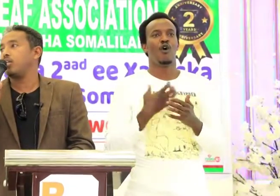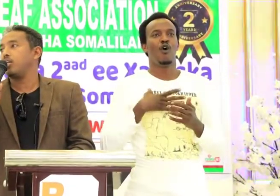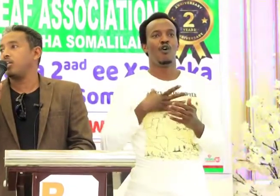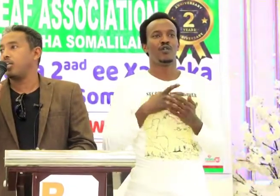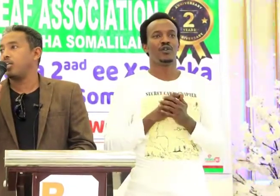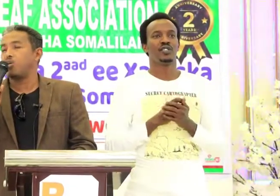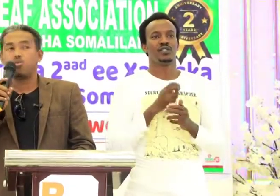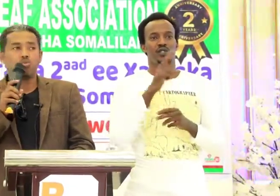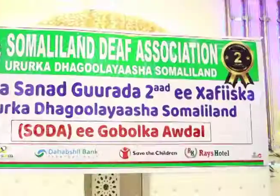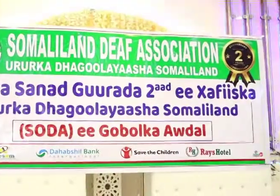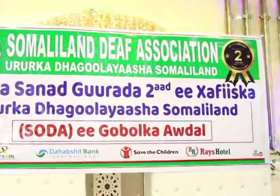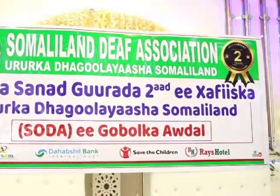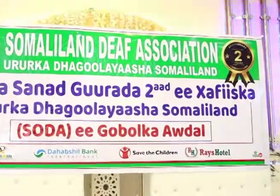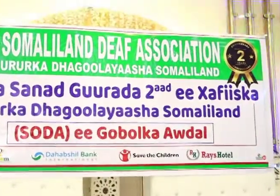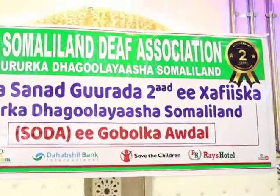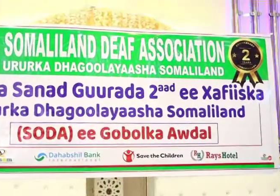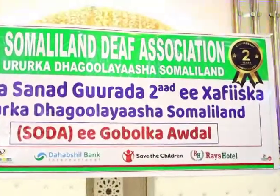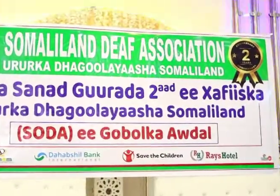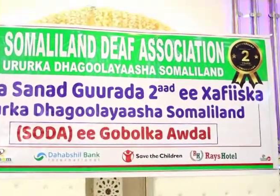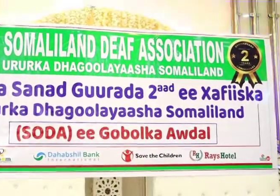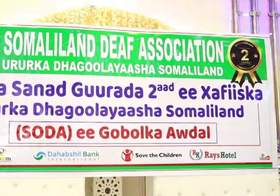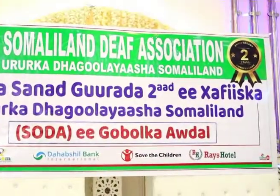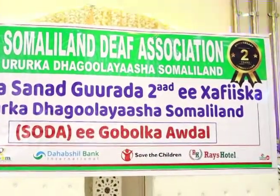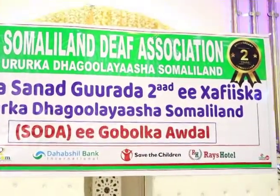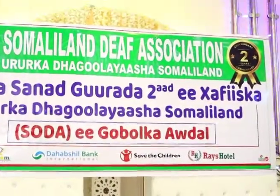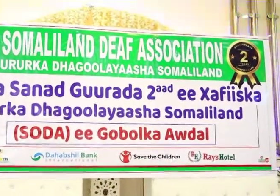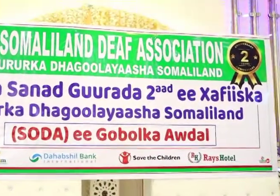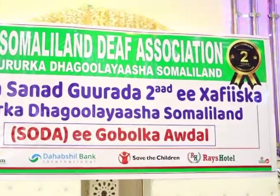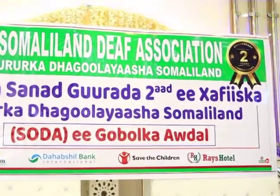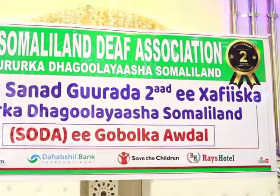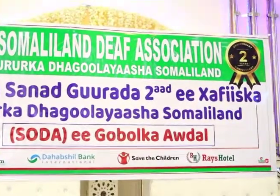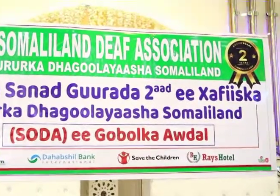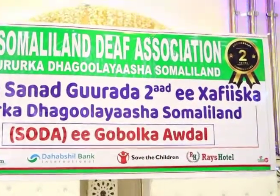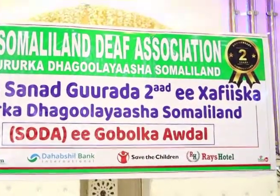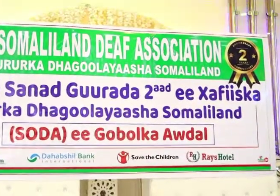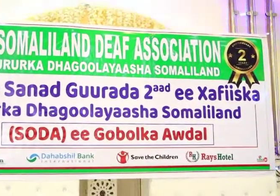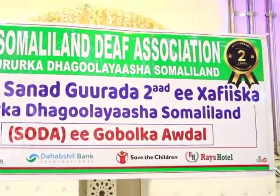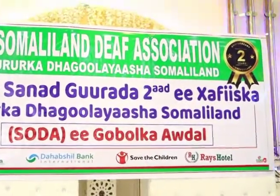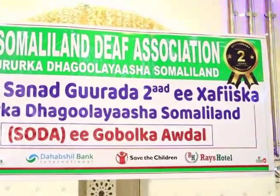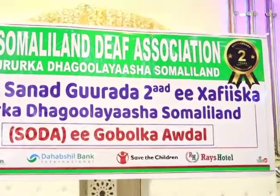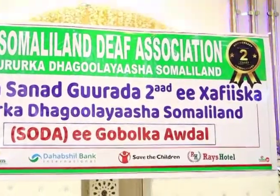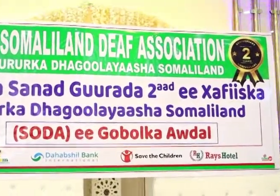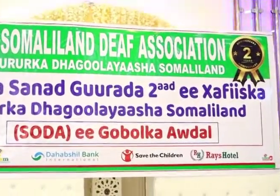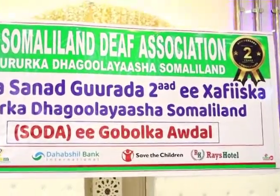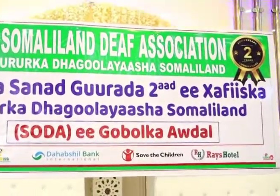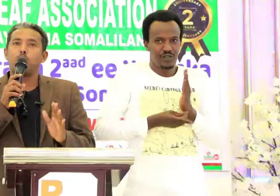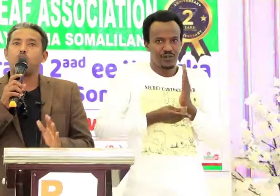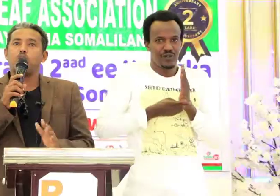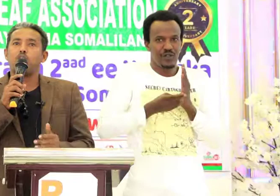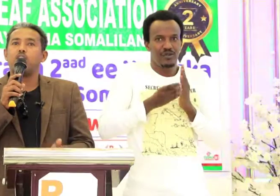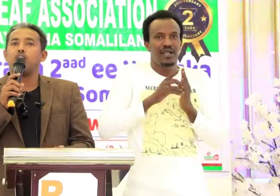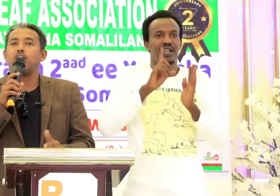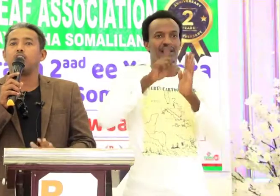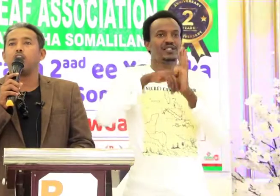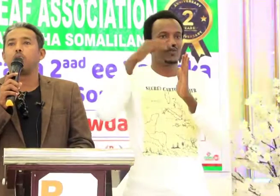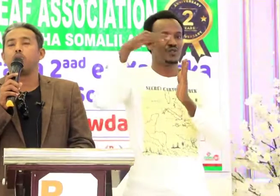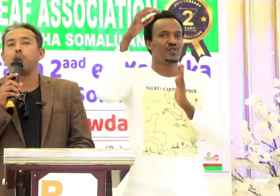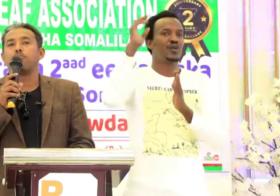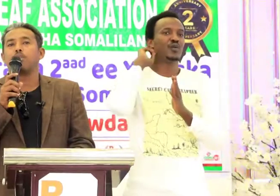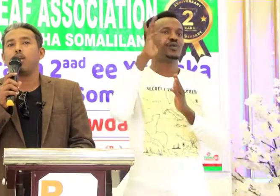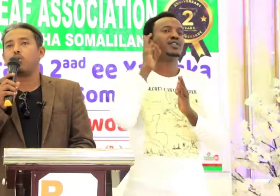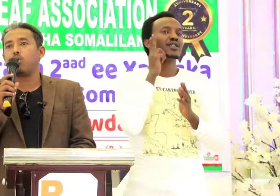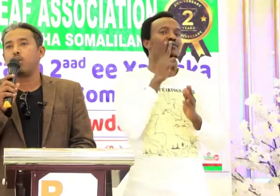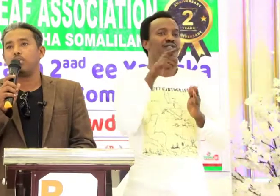yahay la daryeelo. Qofku markuu bilow yahay gacan qabash u baahan yahay, hadhow iyaga ismaamuli doonaa laakiin gacanta la